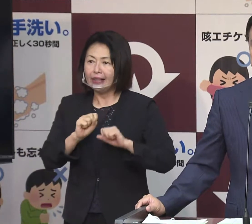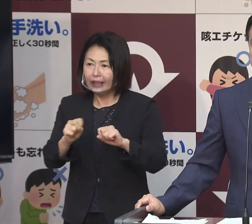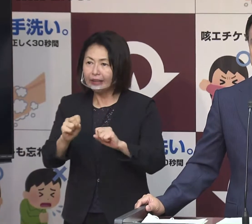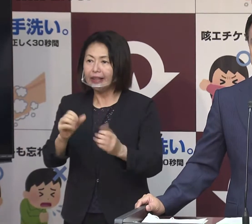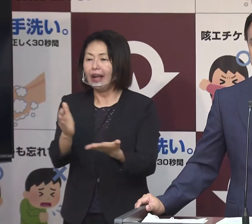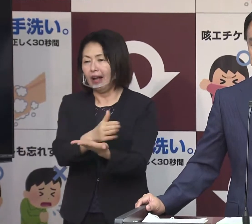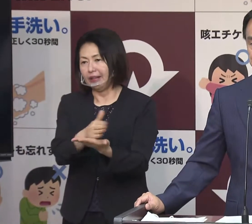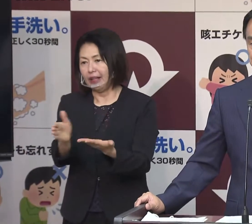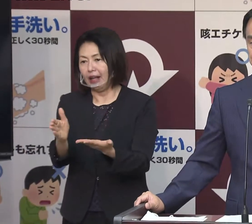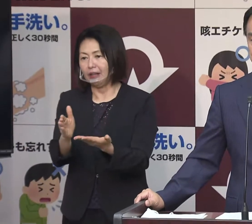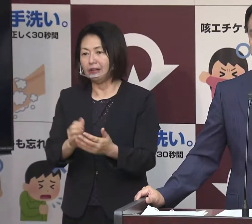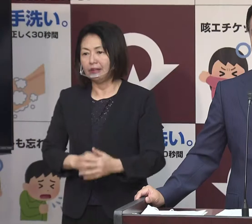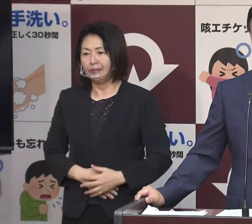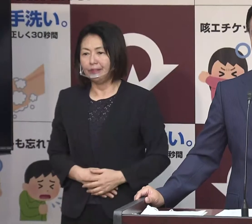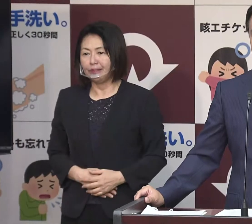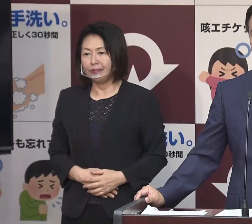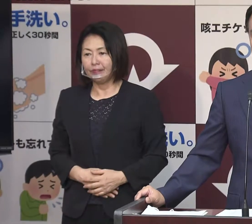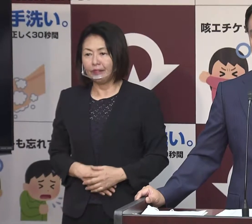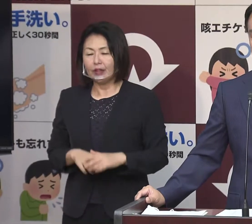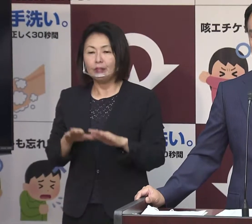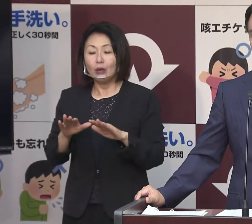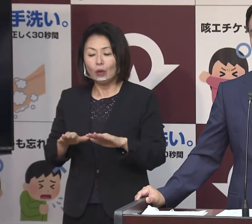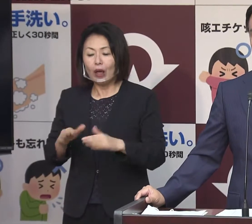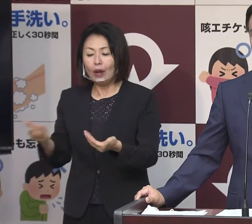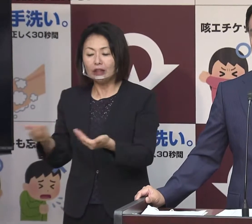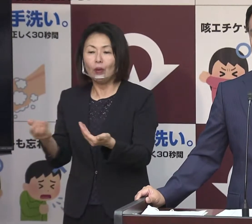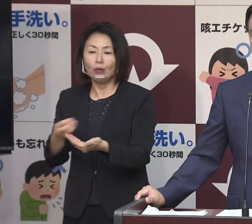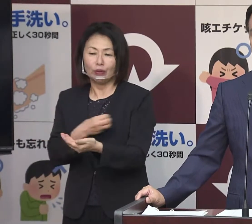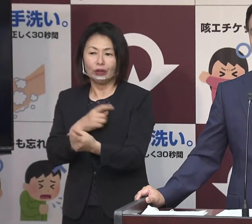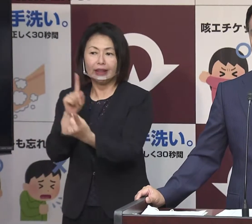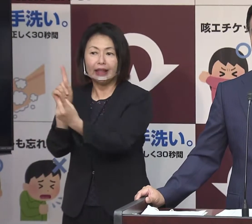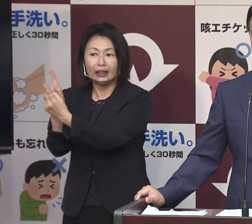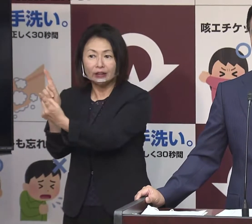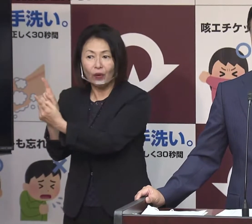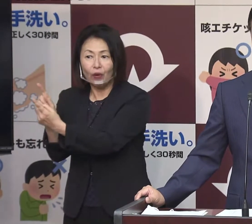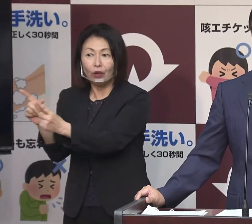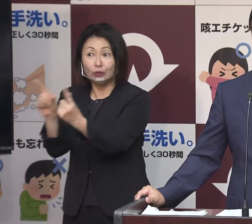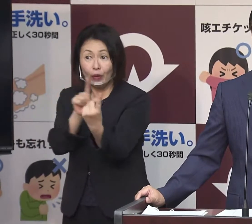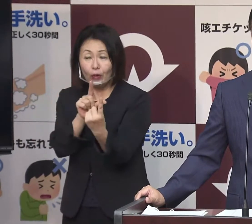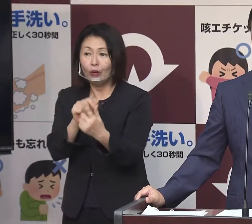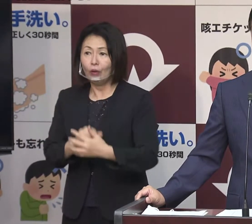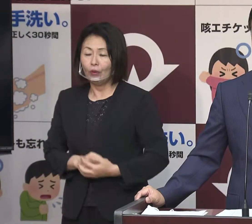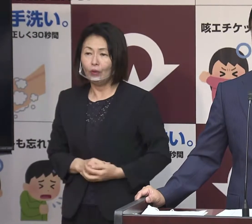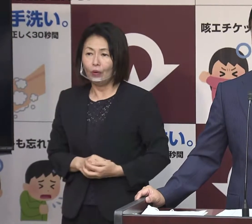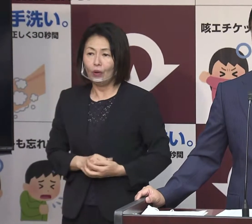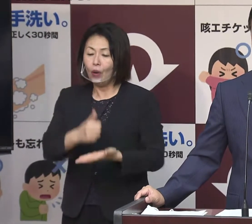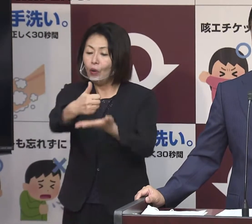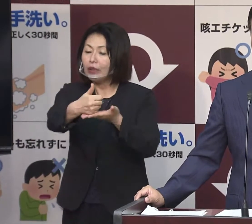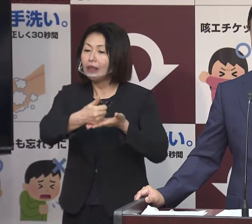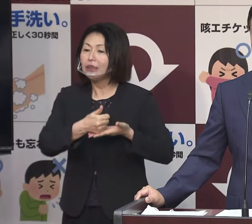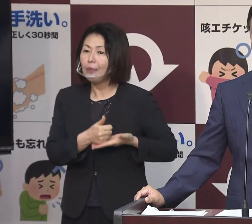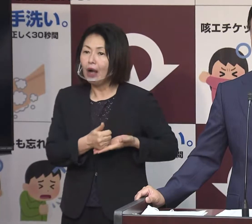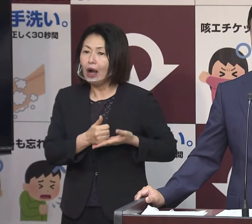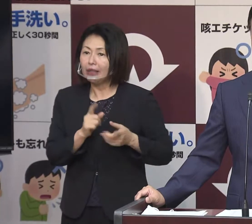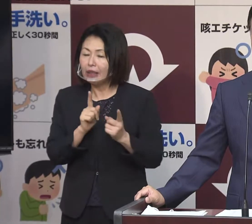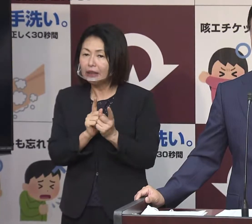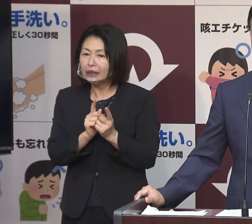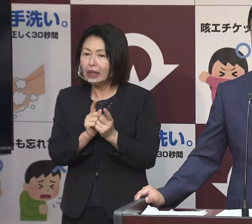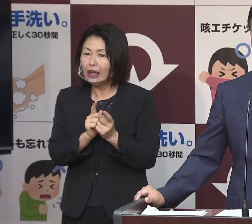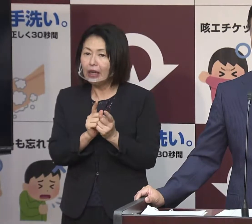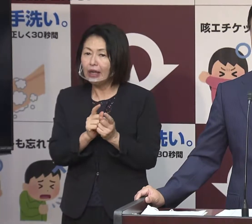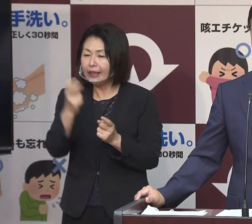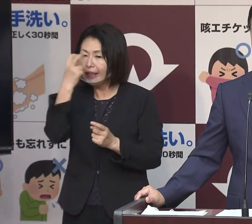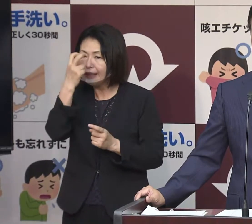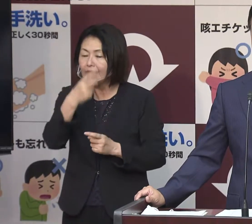。 今回従業員の方を対象にですが、利用客の方も検査を希望された